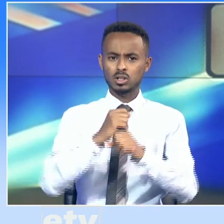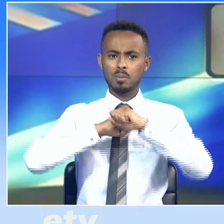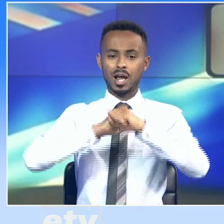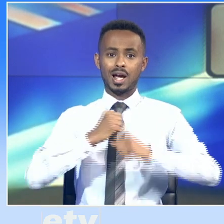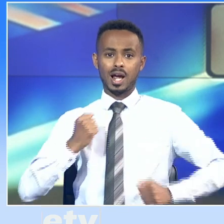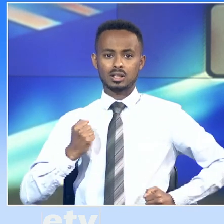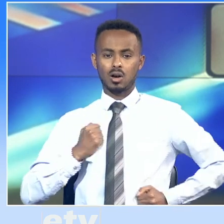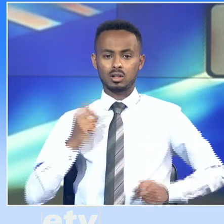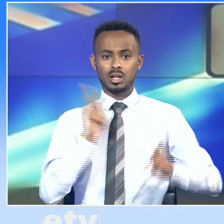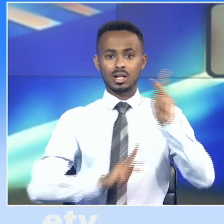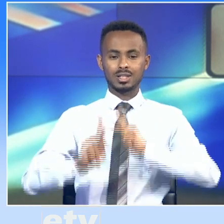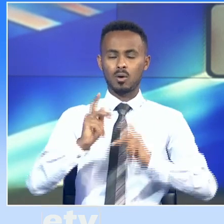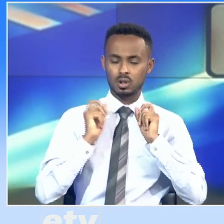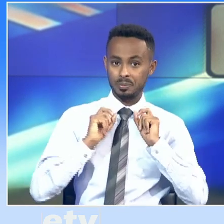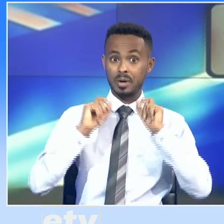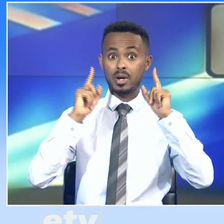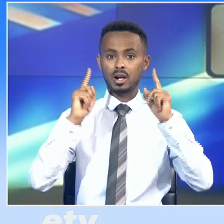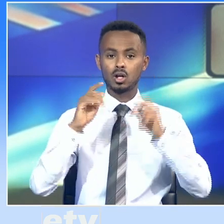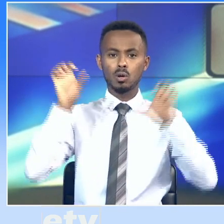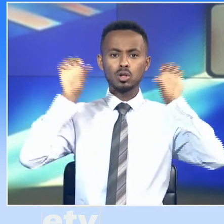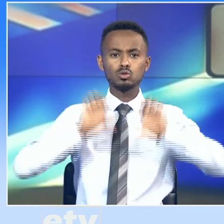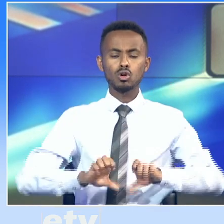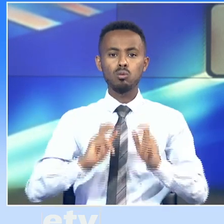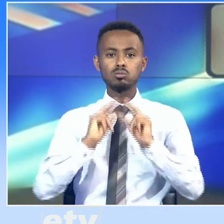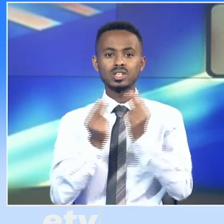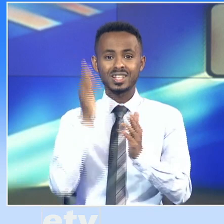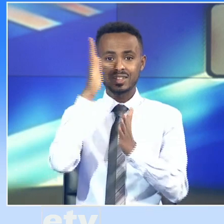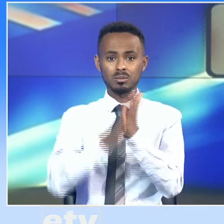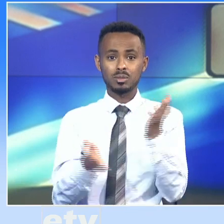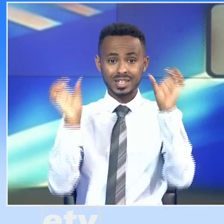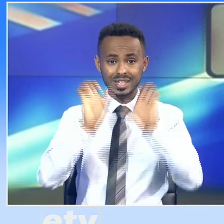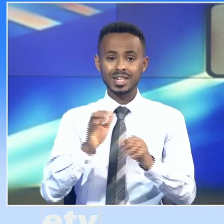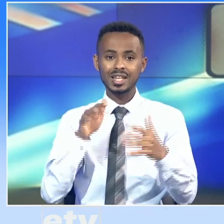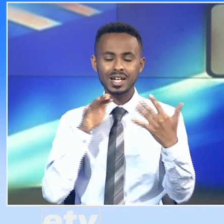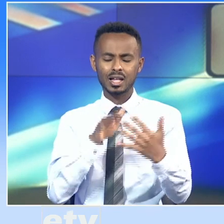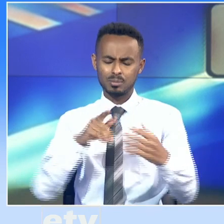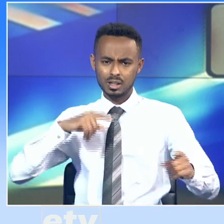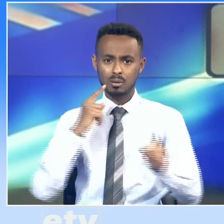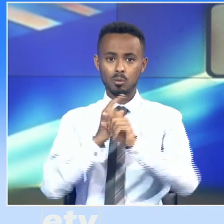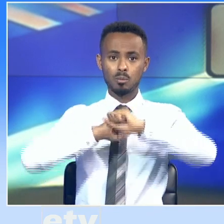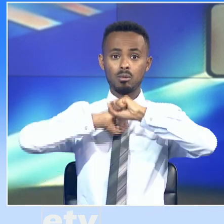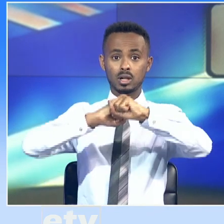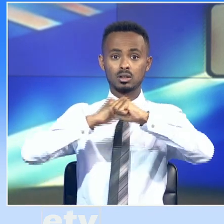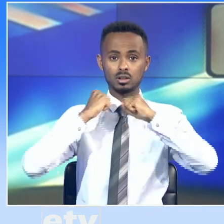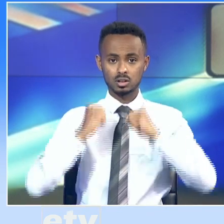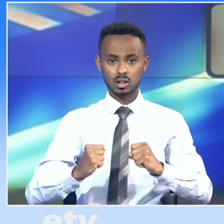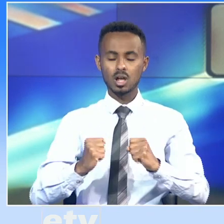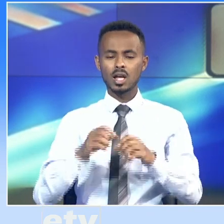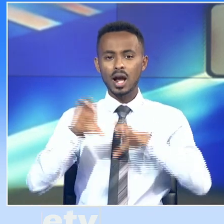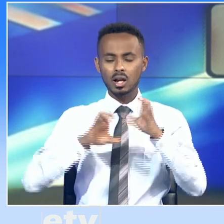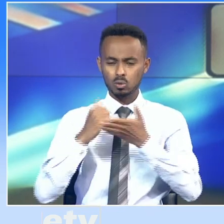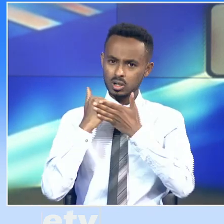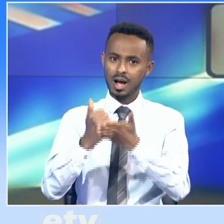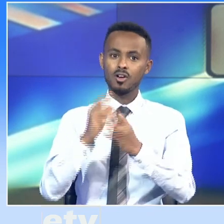የመከላከያ ሰራዊትን ህዝባዊነት በመረዳት በጁንታው ቡድን የተፈጸመበትን ክደትና ጥቃት በአግባቡ መመከት ይችል ዘንድ ያደረጉት